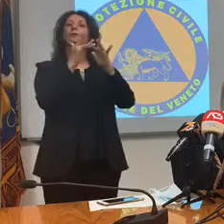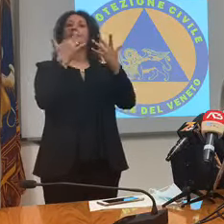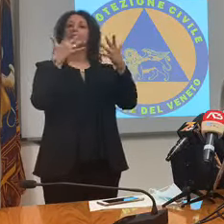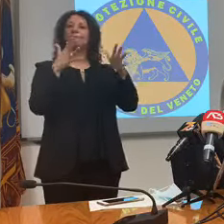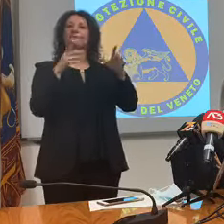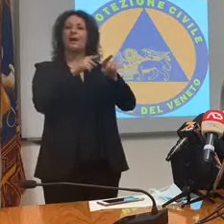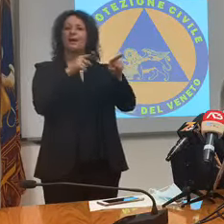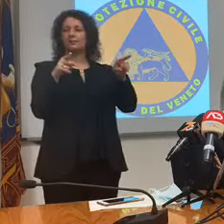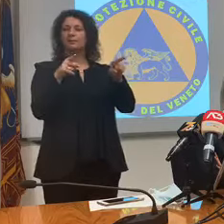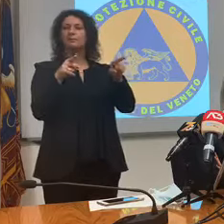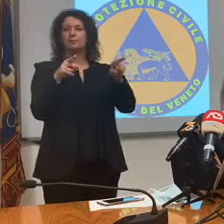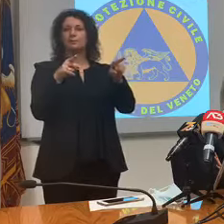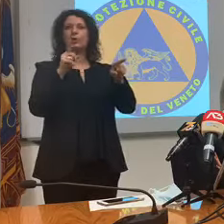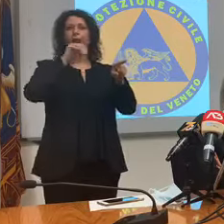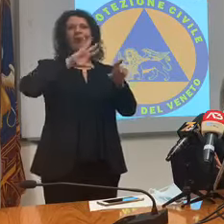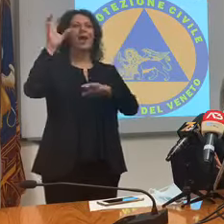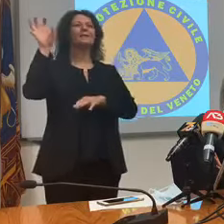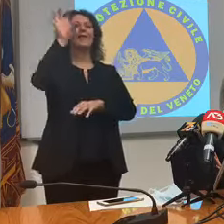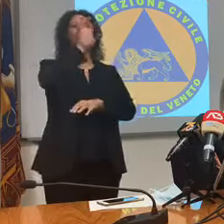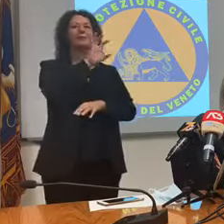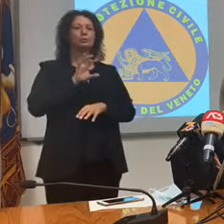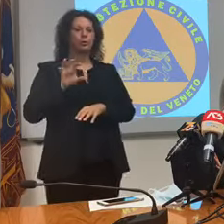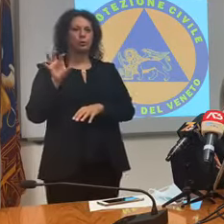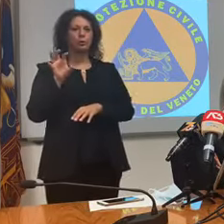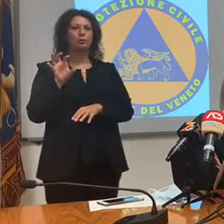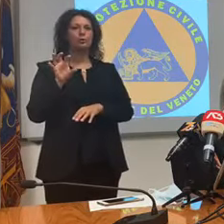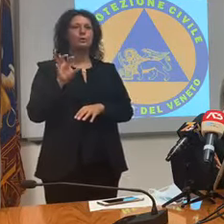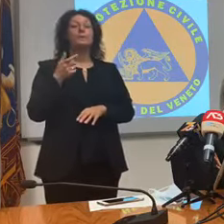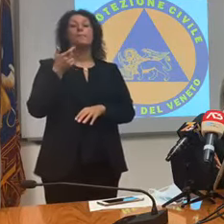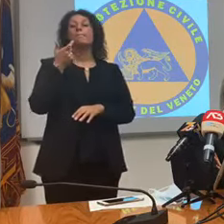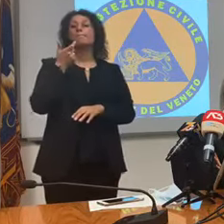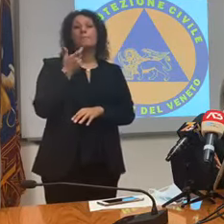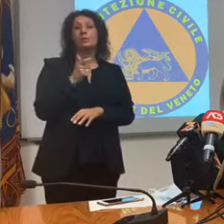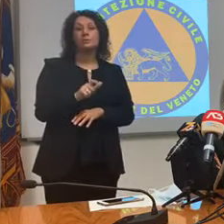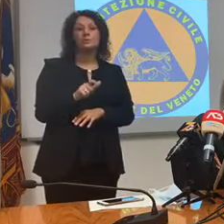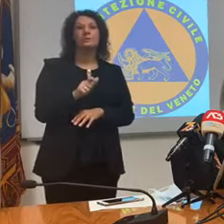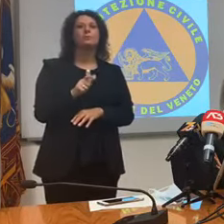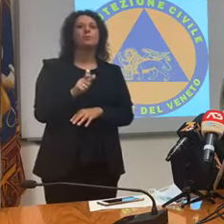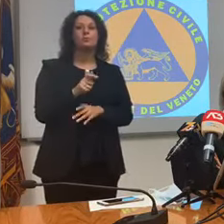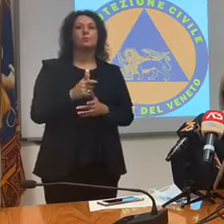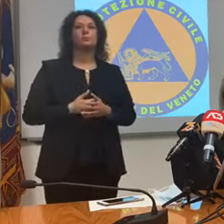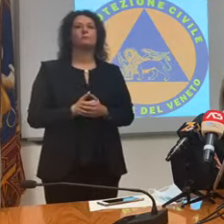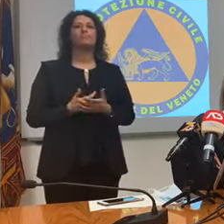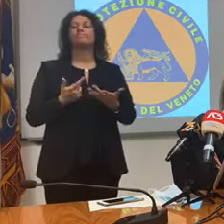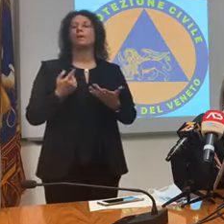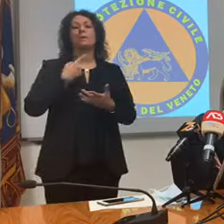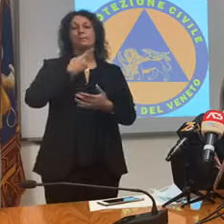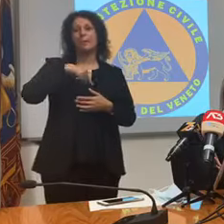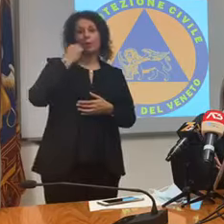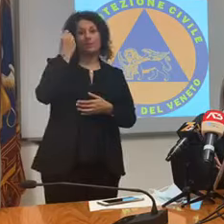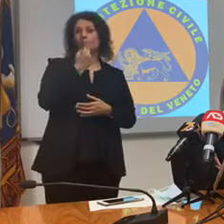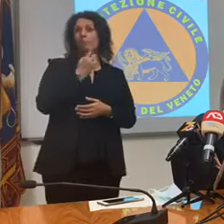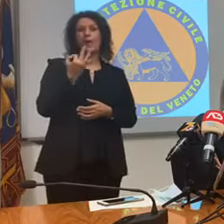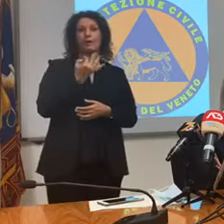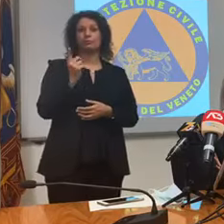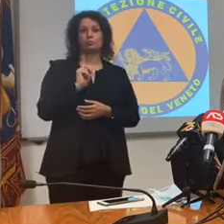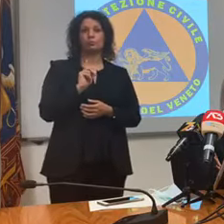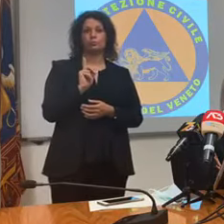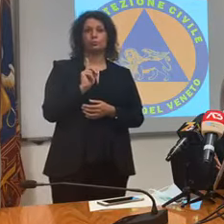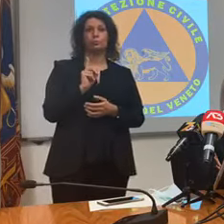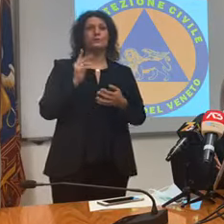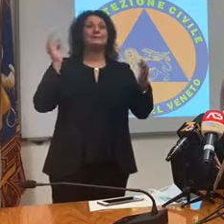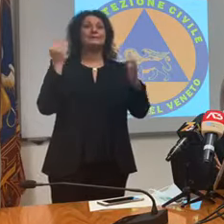giorni abbiamo coinvolto le altre regioni, perché insomma se non ci sembra insomma, un dato corretto questo, insomma, che